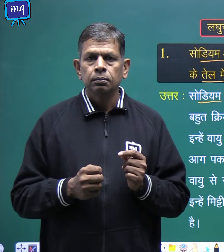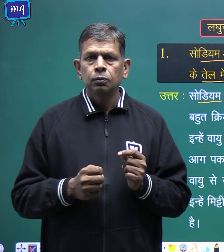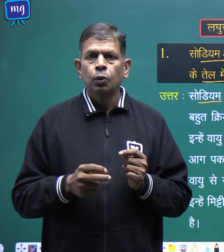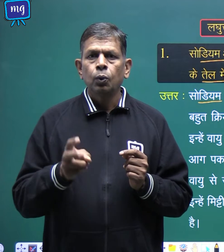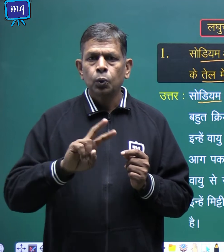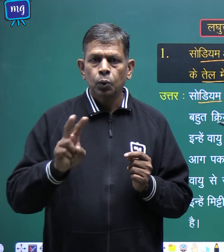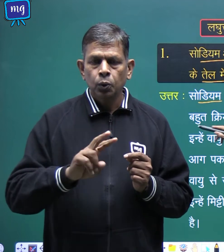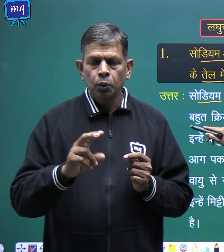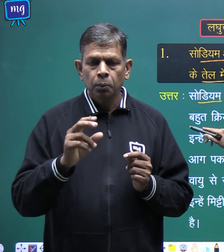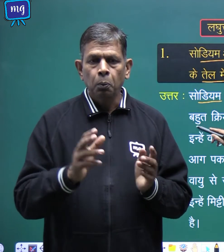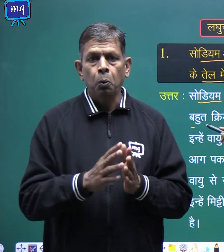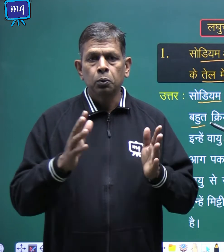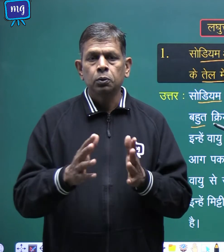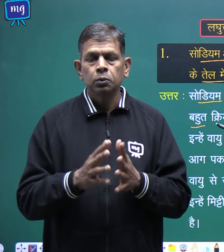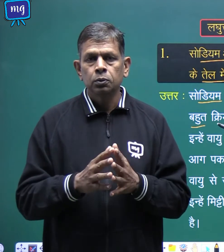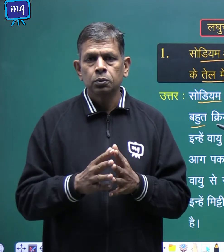दोनों बहुत